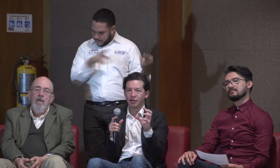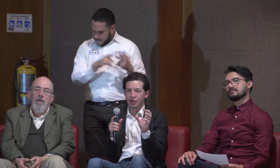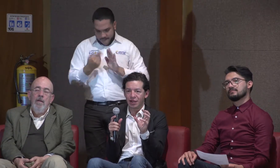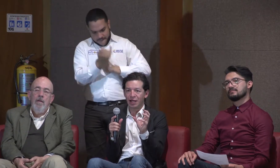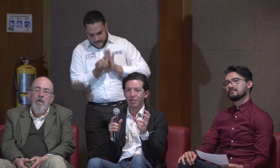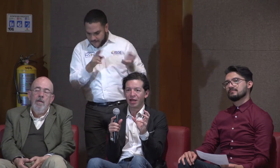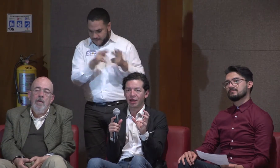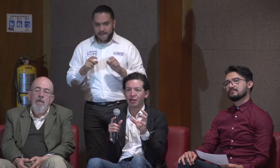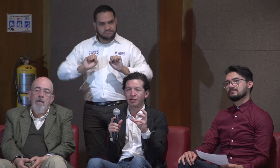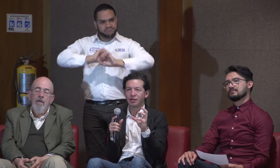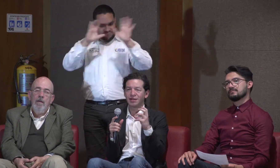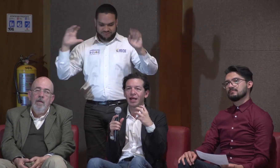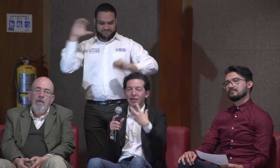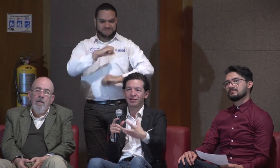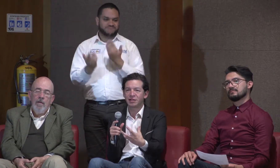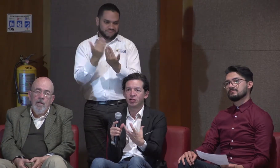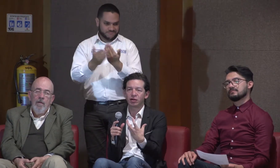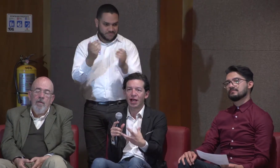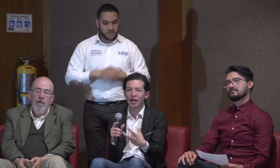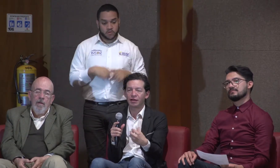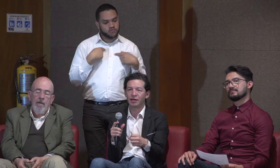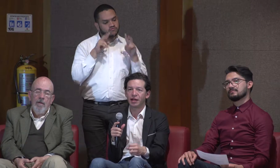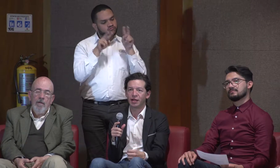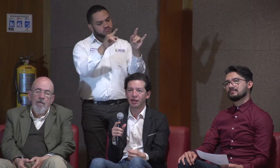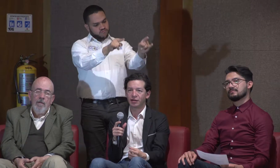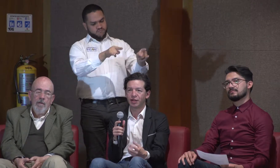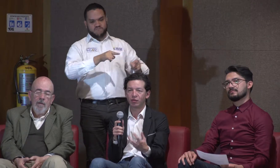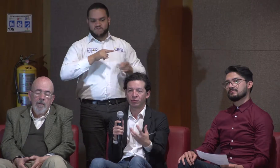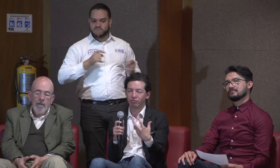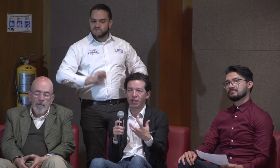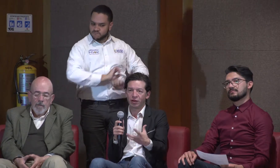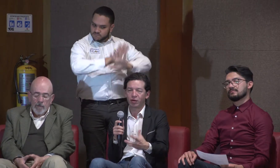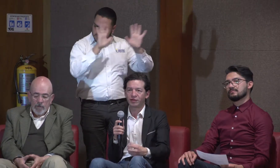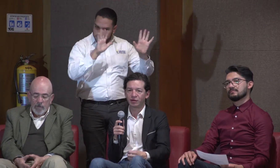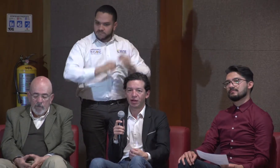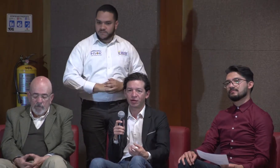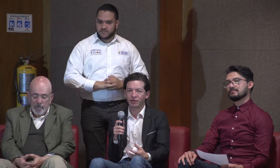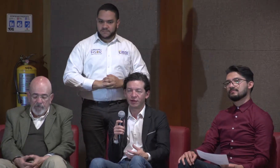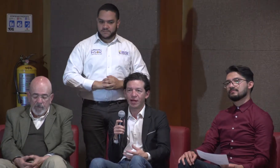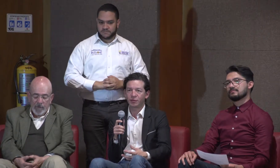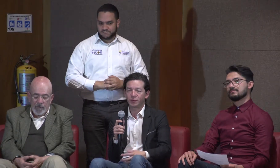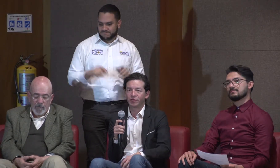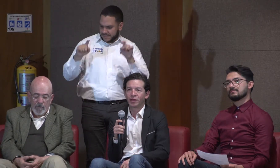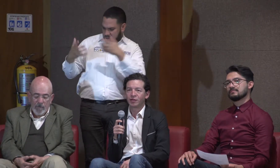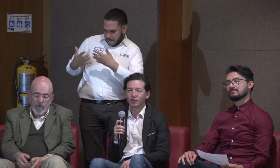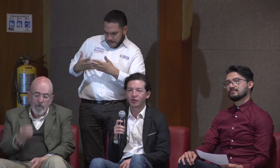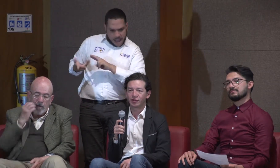la imagen dé la sensación clara de de lo que se está